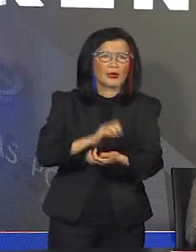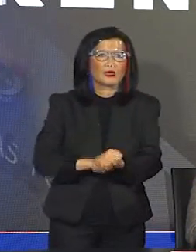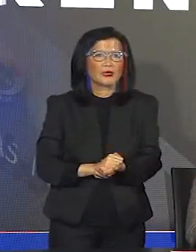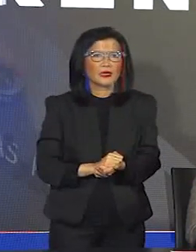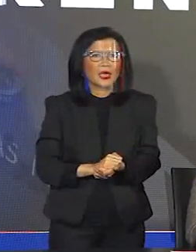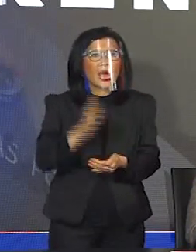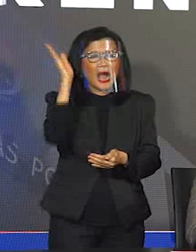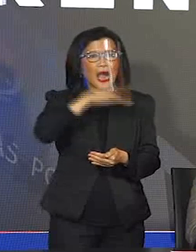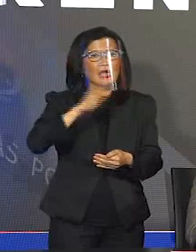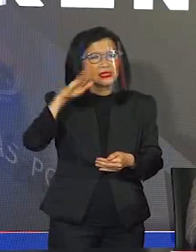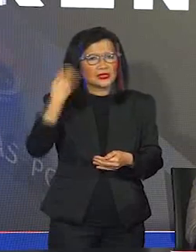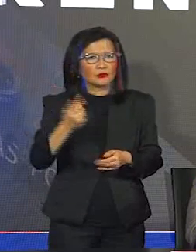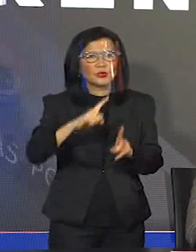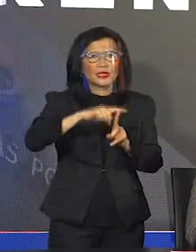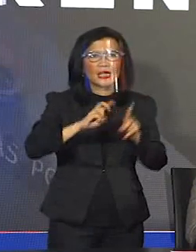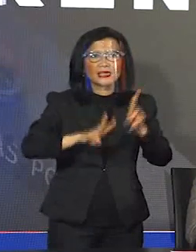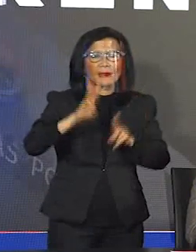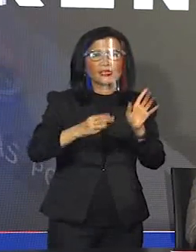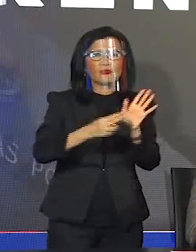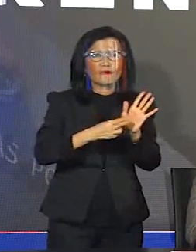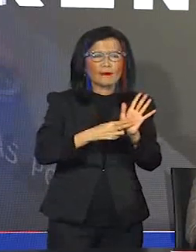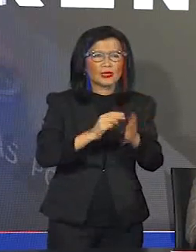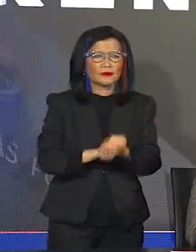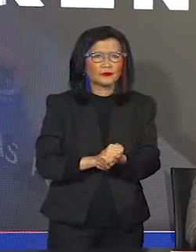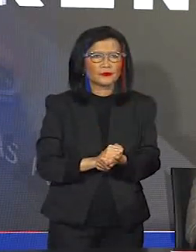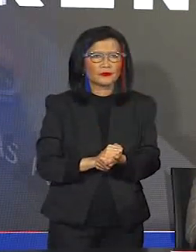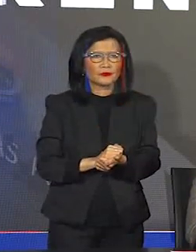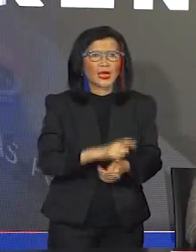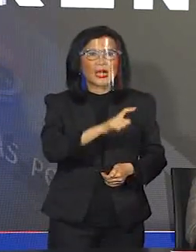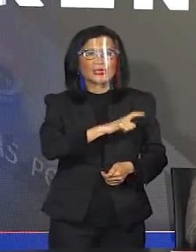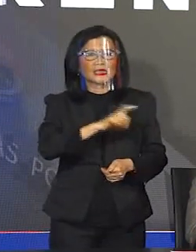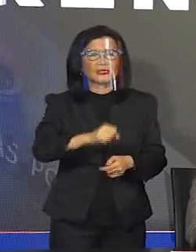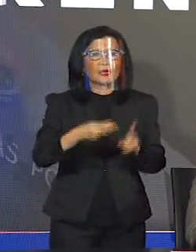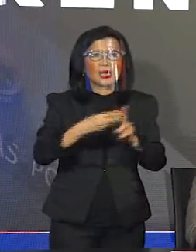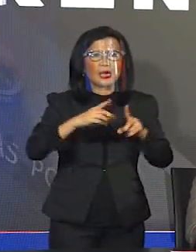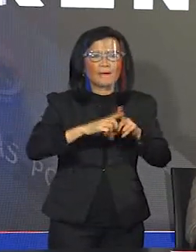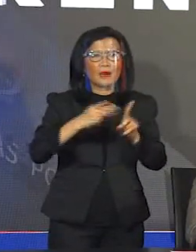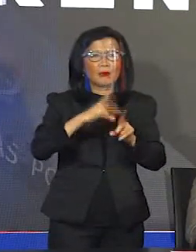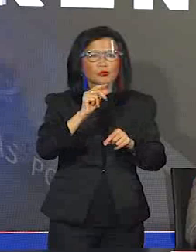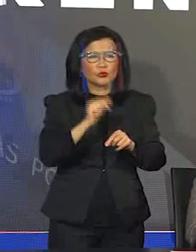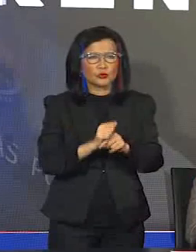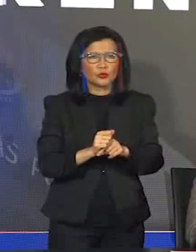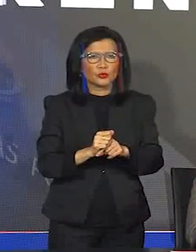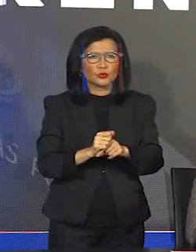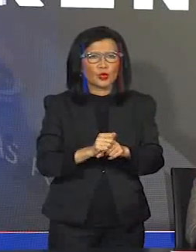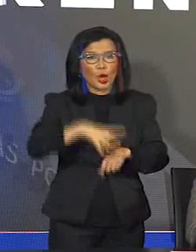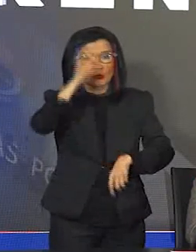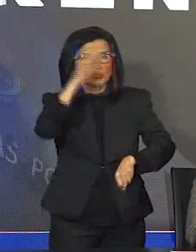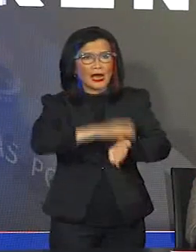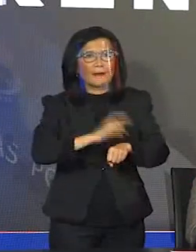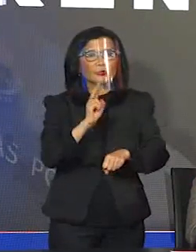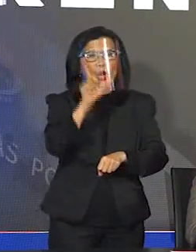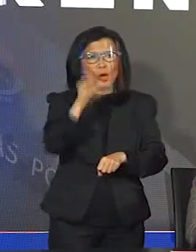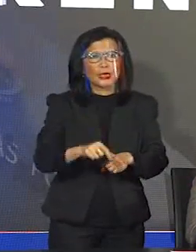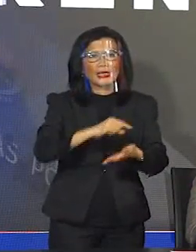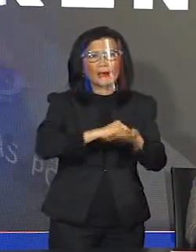Kejadian di hari Sabtu tanggal 13 November di Kecamatan Bakulu ditangkap dua orang atas nama H